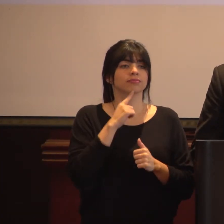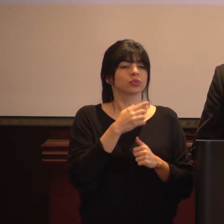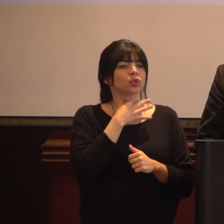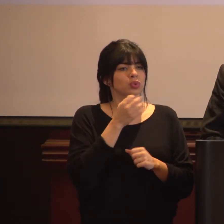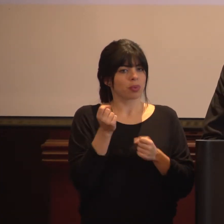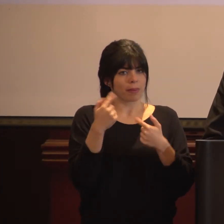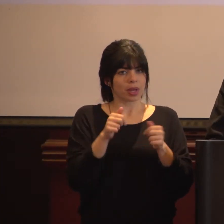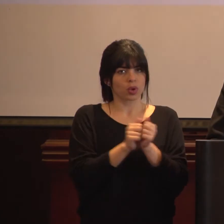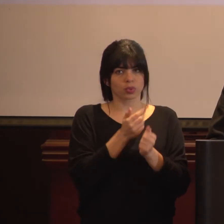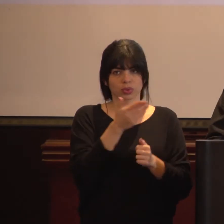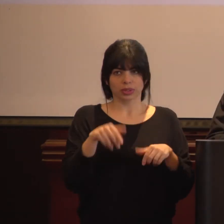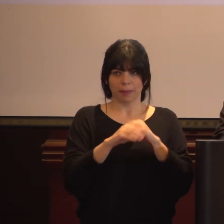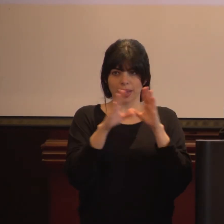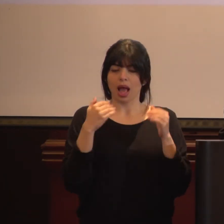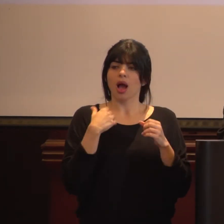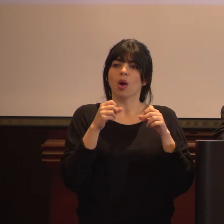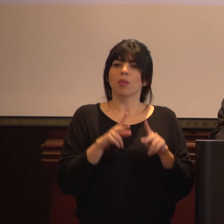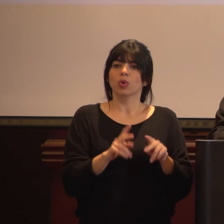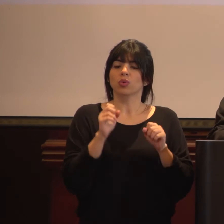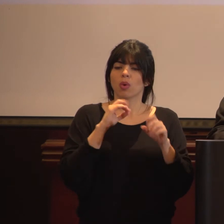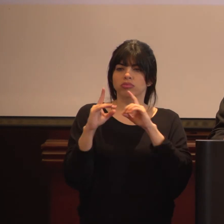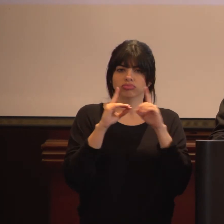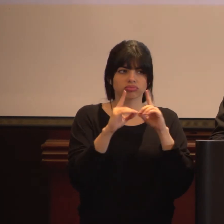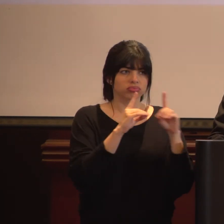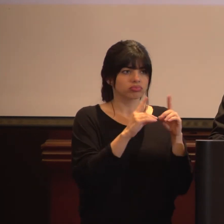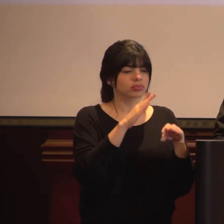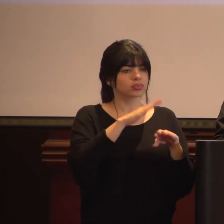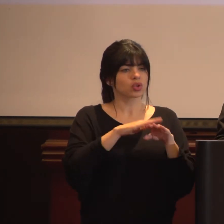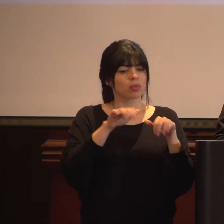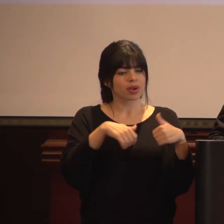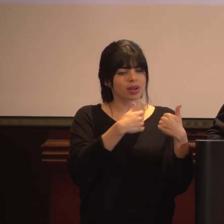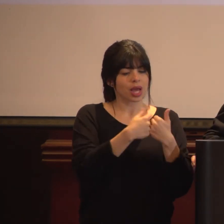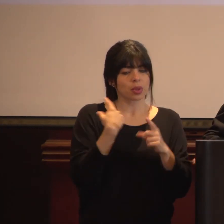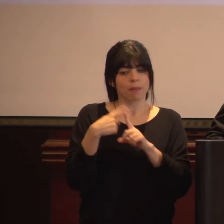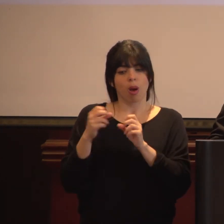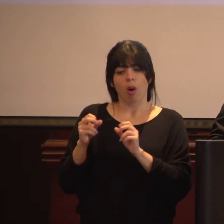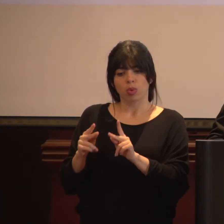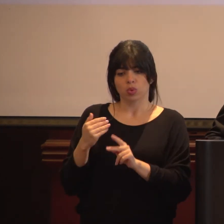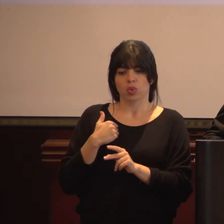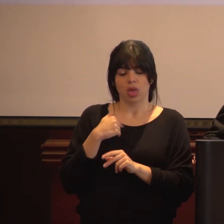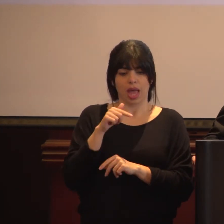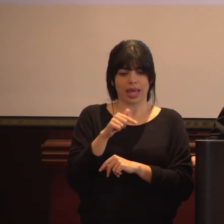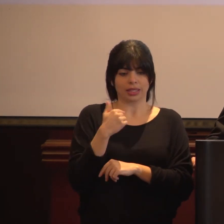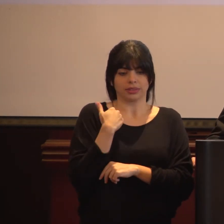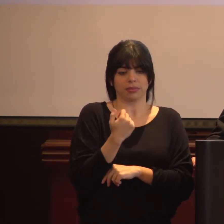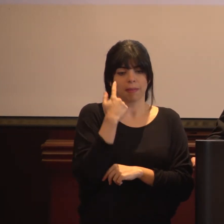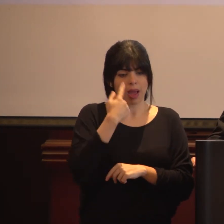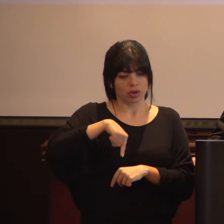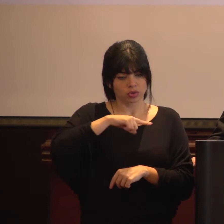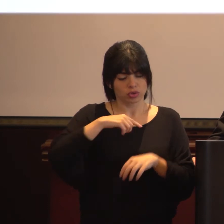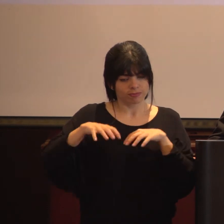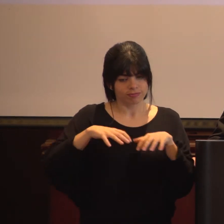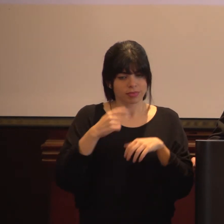acompañarlos esta mañana y tener la oportunidad de dialogar sobre los desafíos y oportunidades que presenta este llamado a la acción para